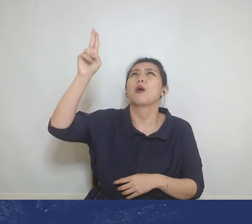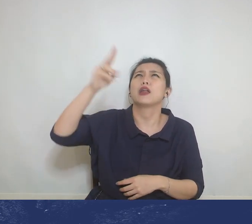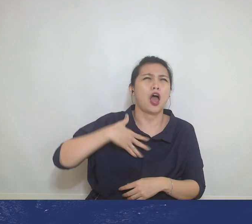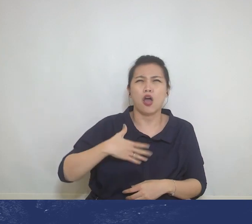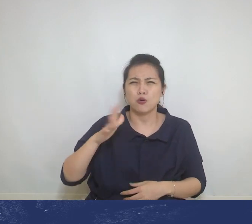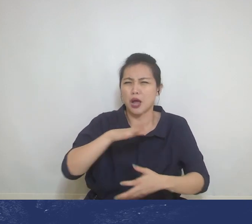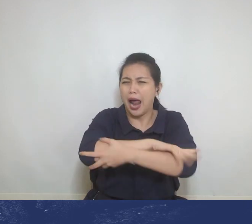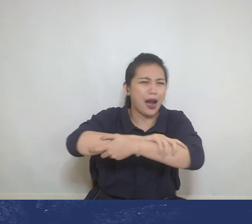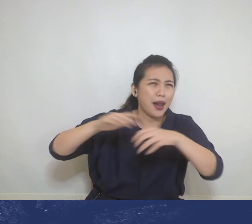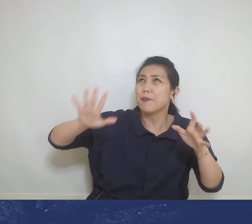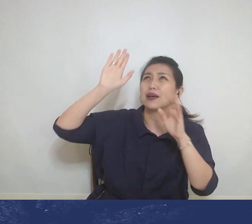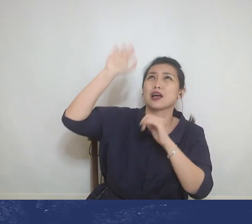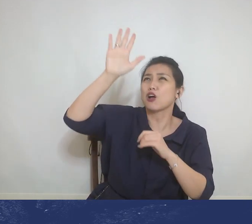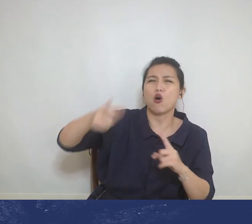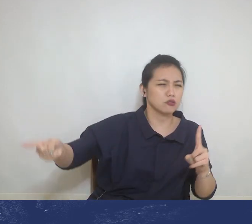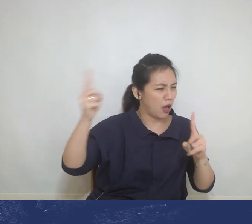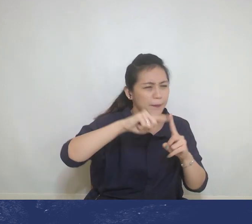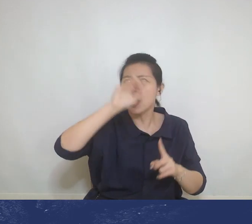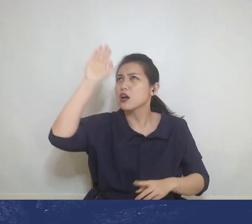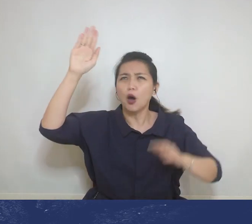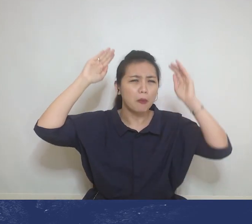me. Di saat-saat